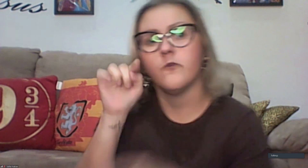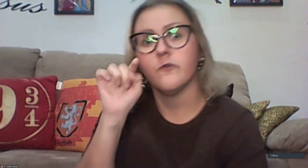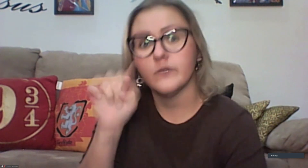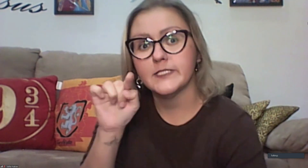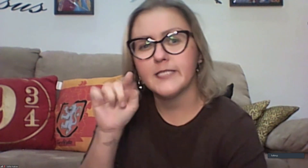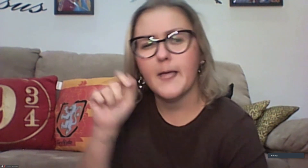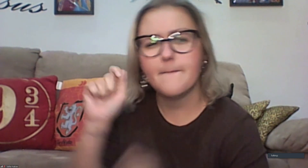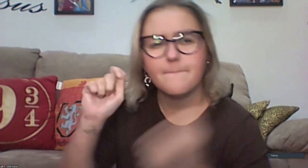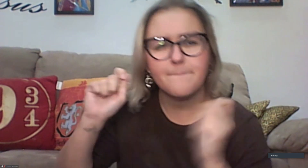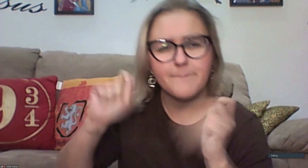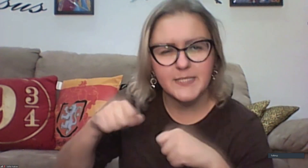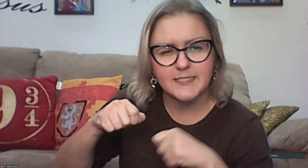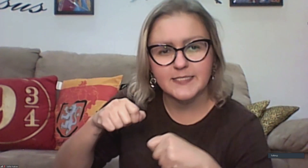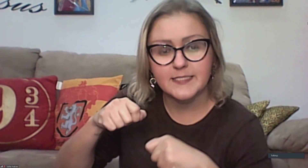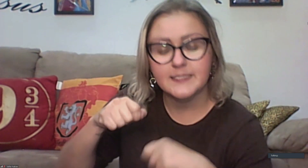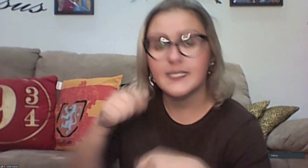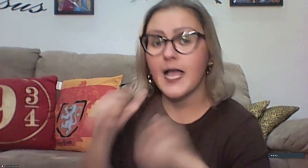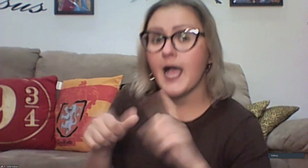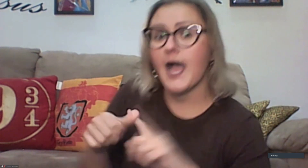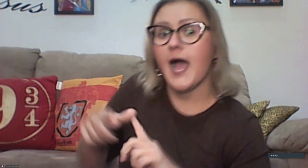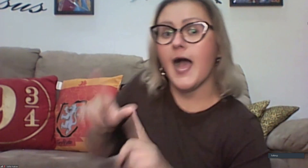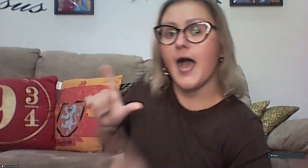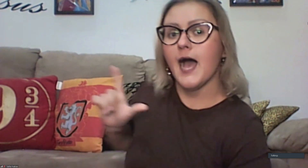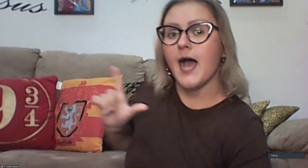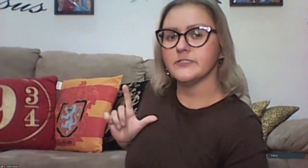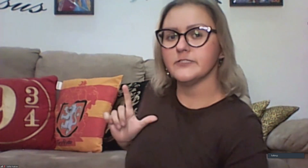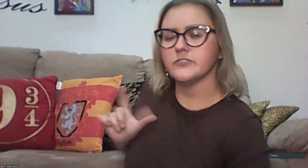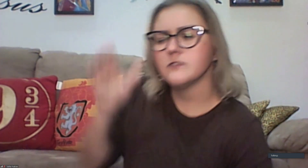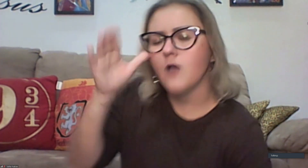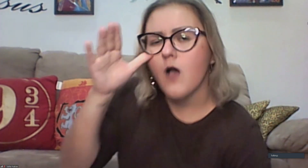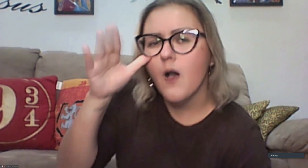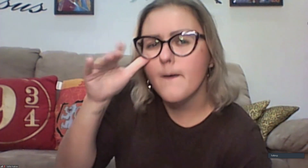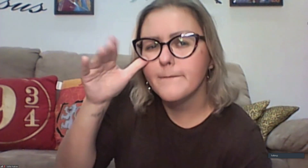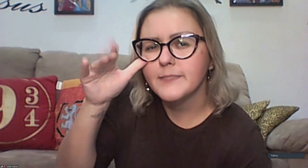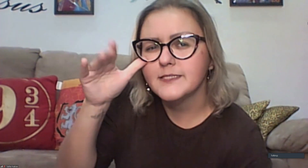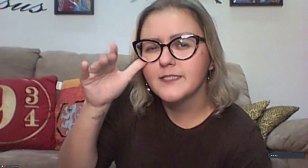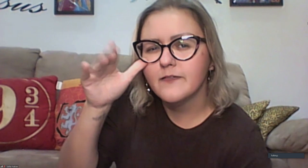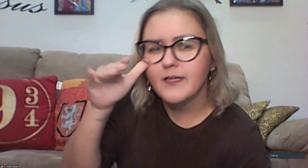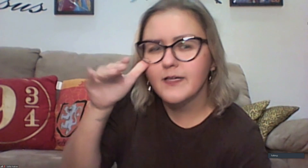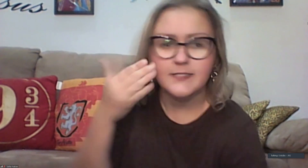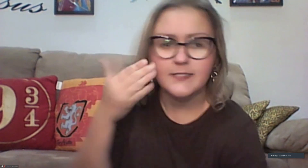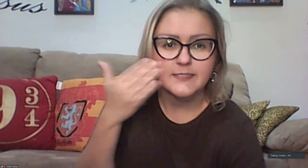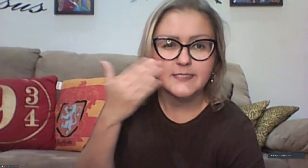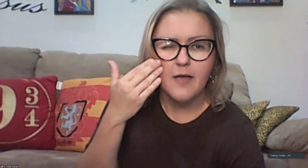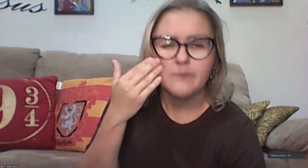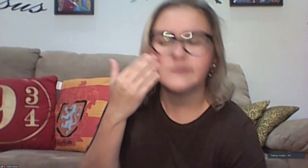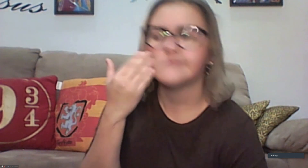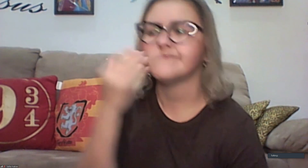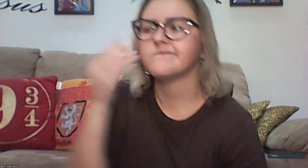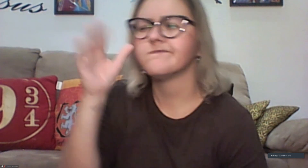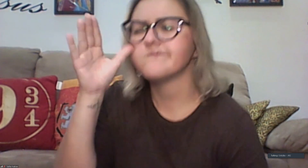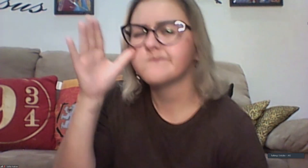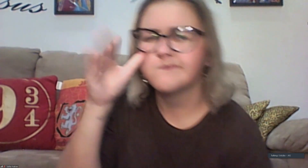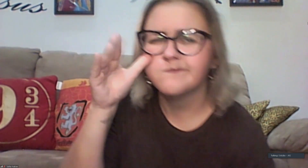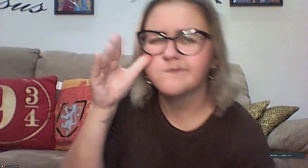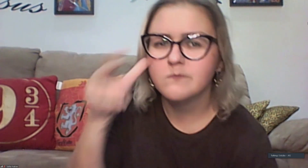precisa antes observar, entender, compreender, perceber